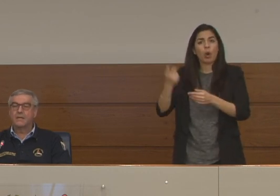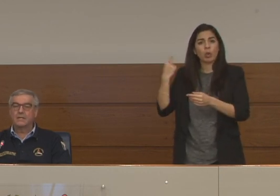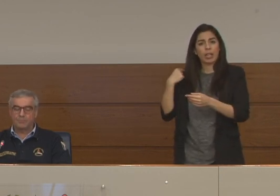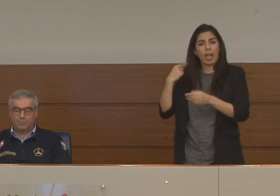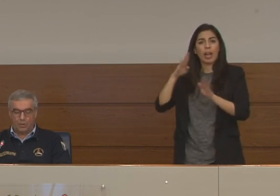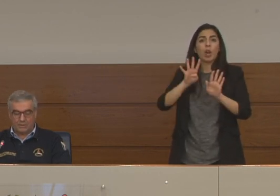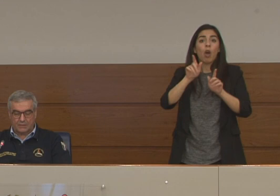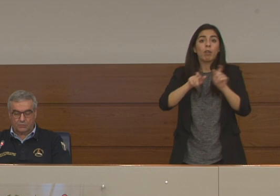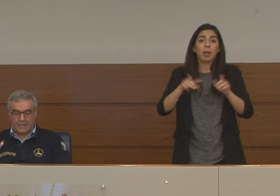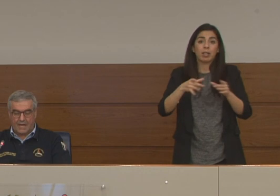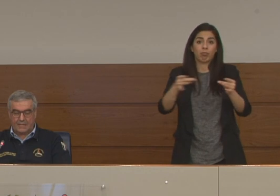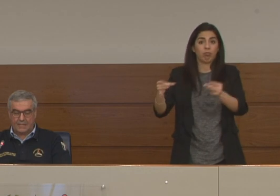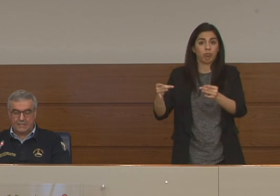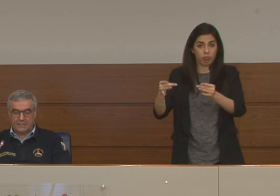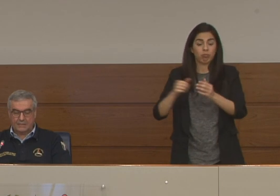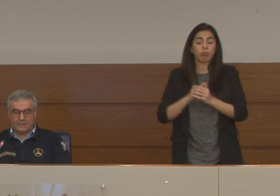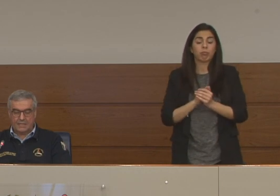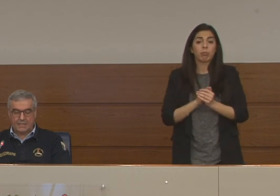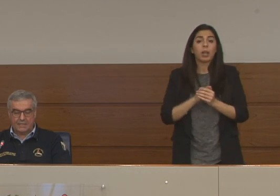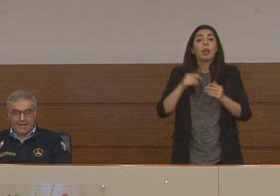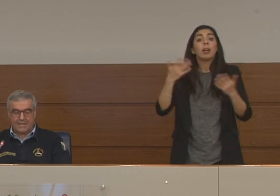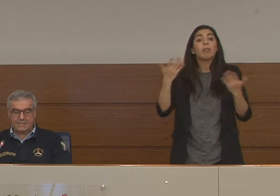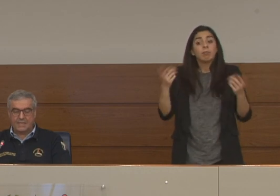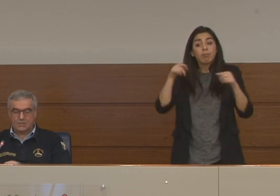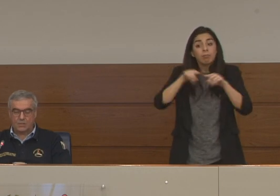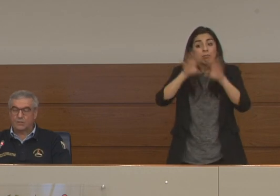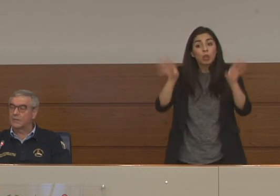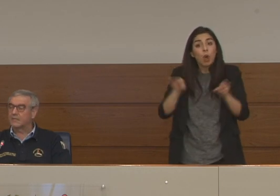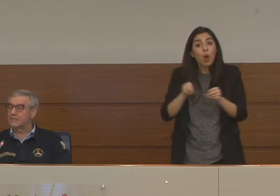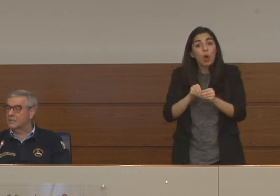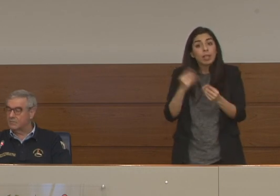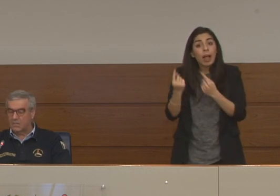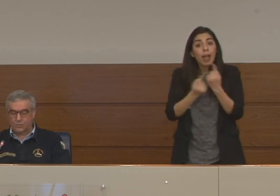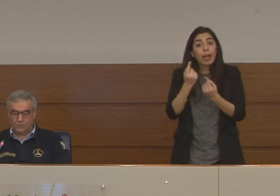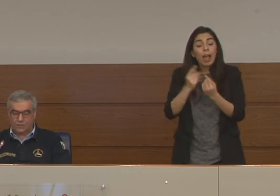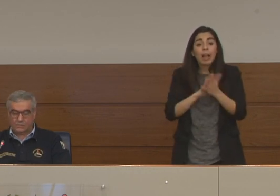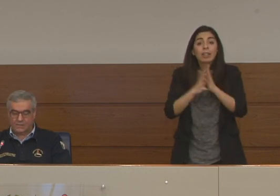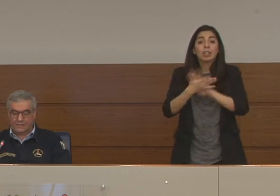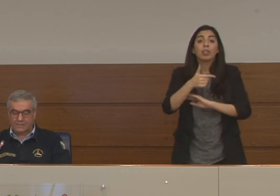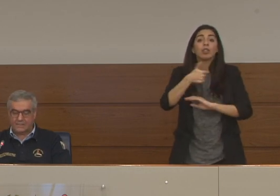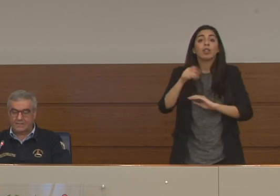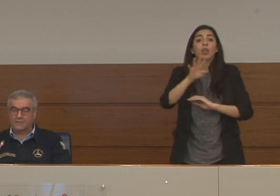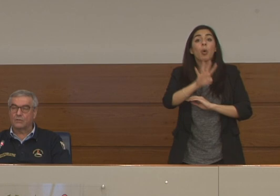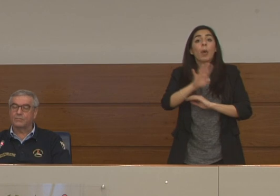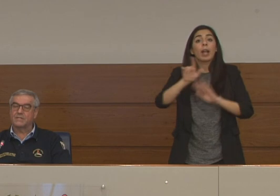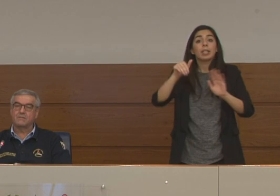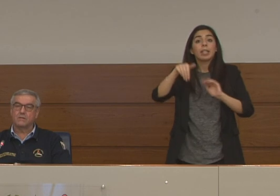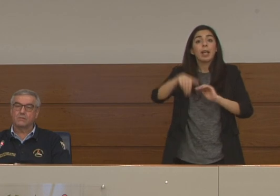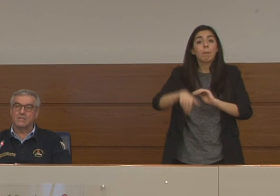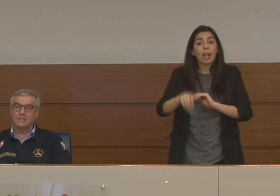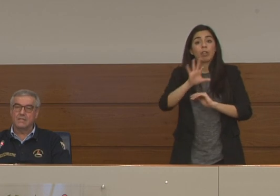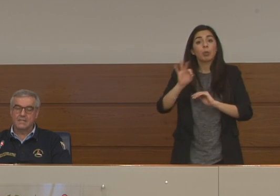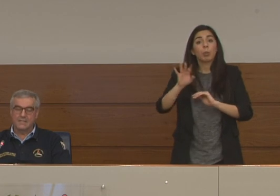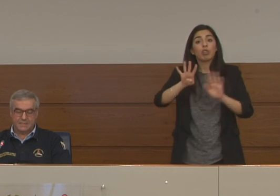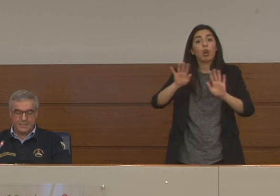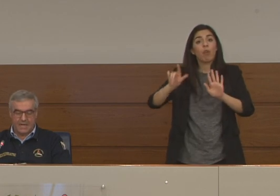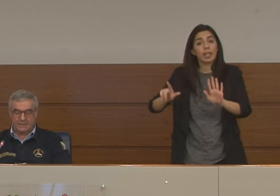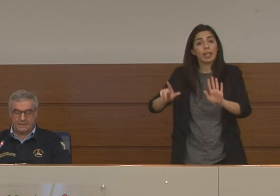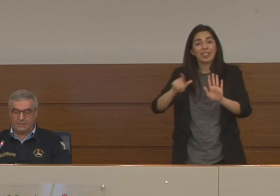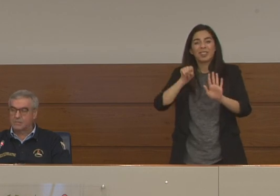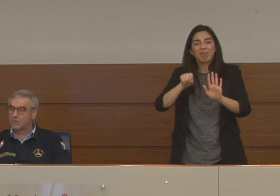che porta il totale dei casi a 140 7.577 comprensivi quindi